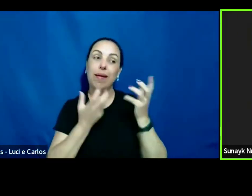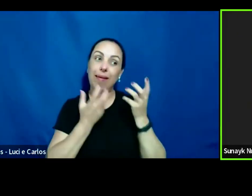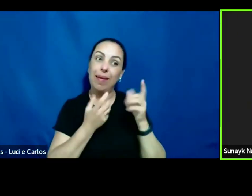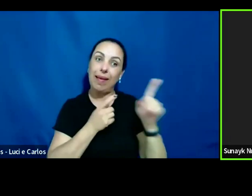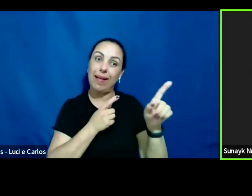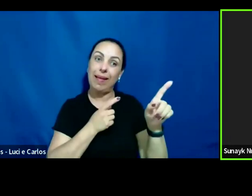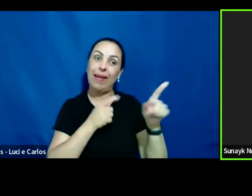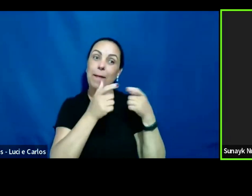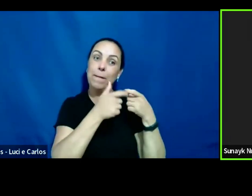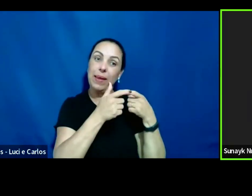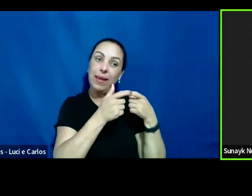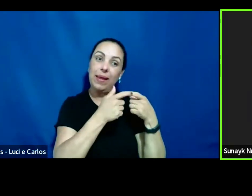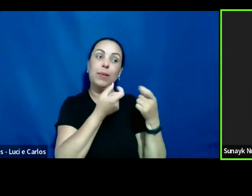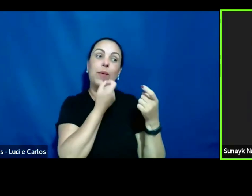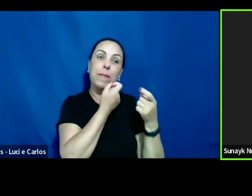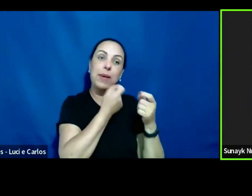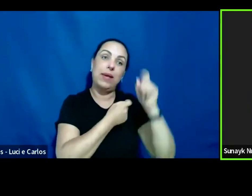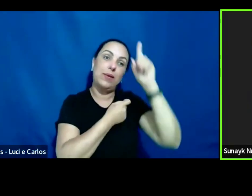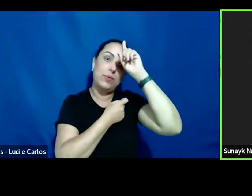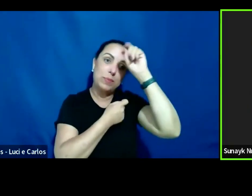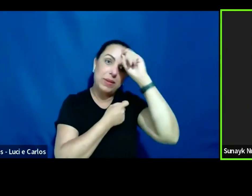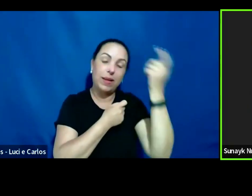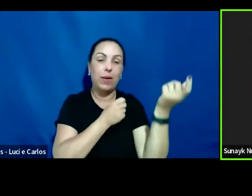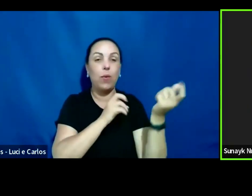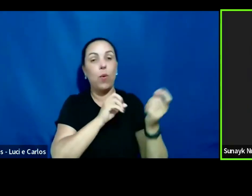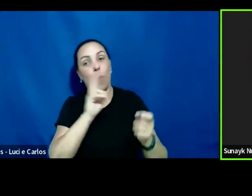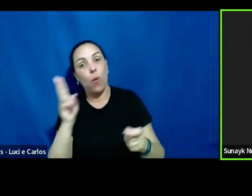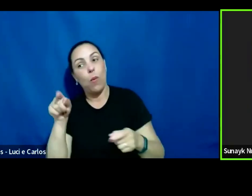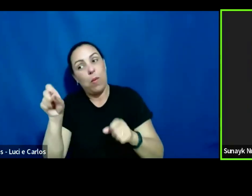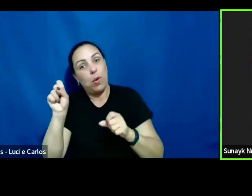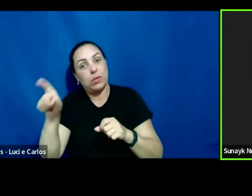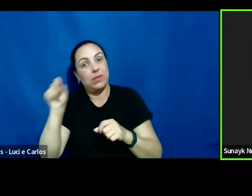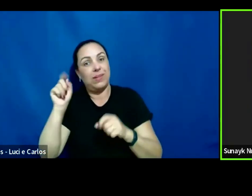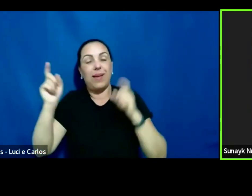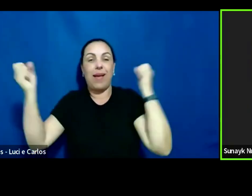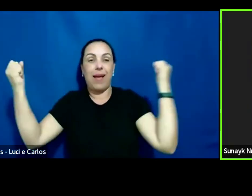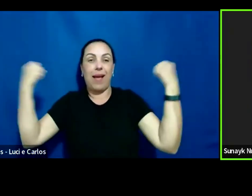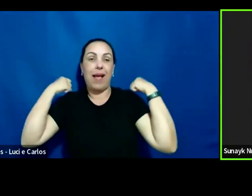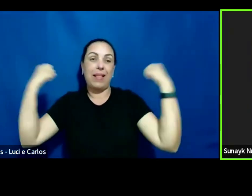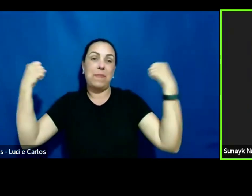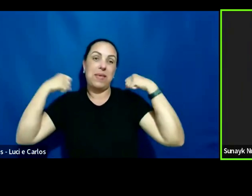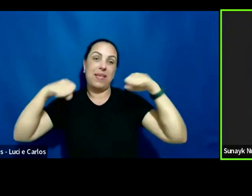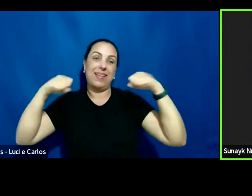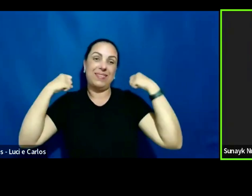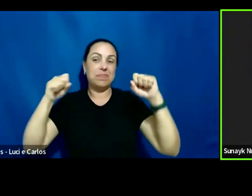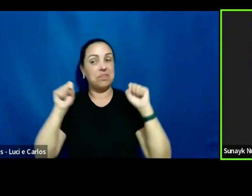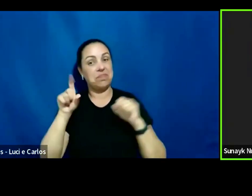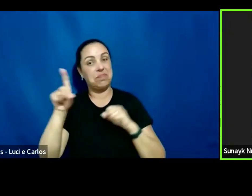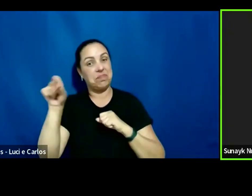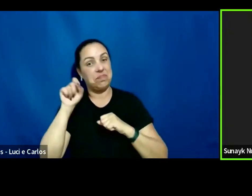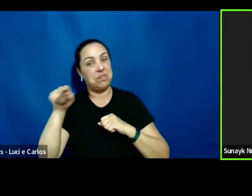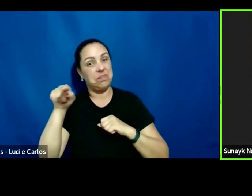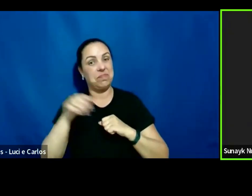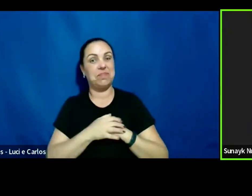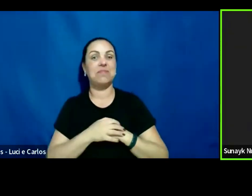Para pensar nisso. Olha o tanto de coisa que a gente pode fazer para a gente evitar as doenças. Isso eu estou falando só de trombose,